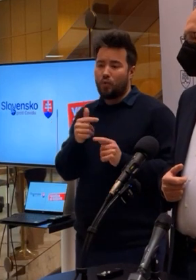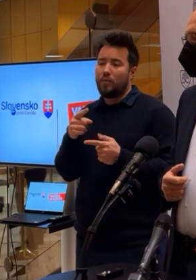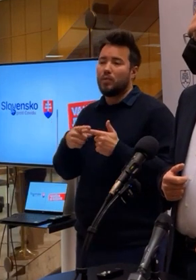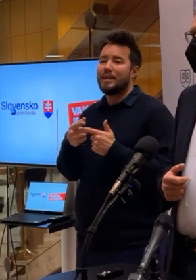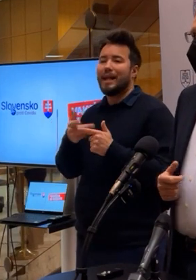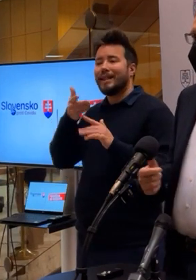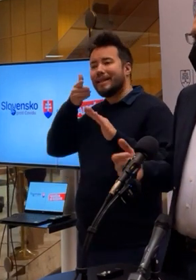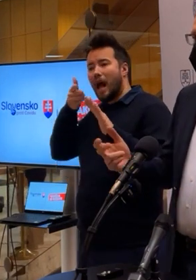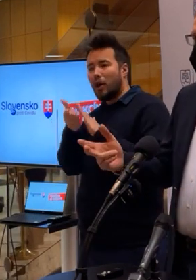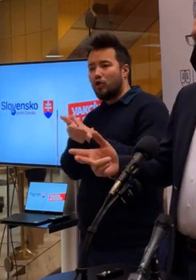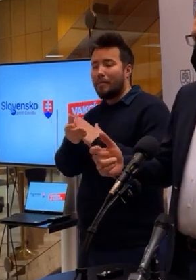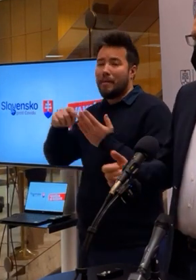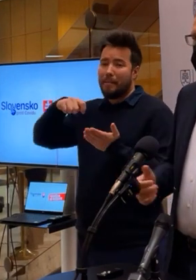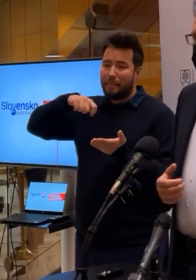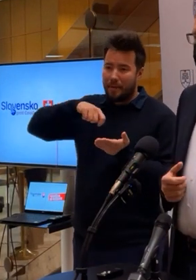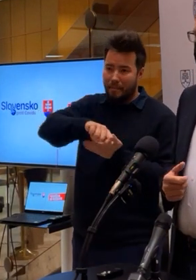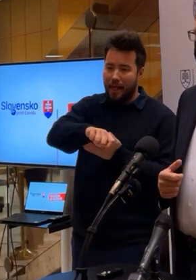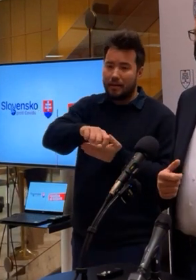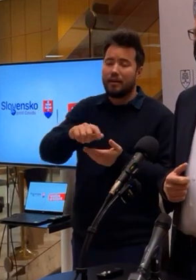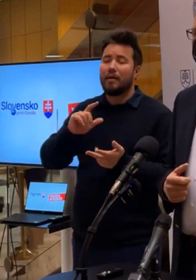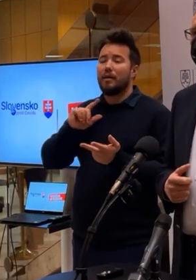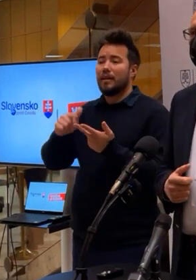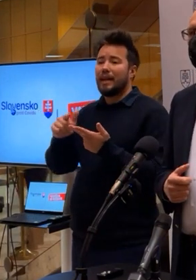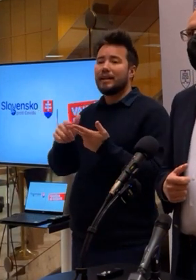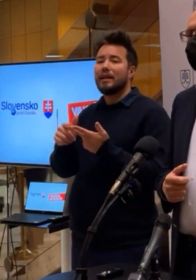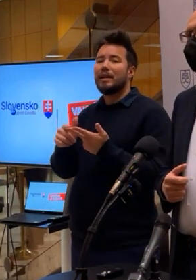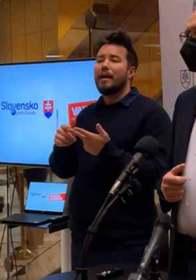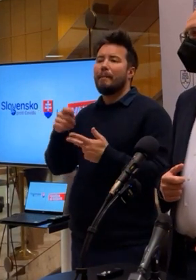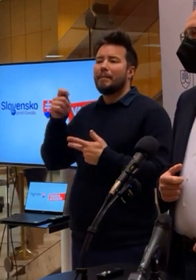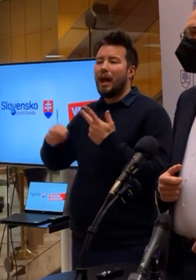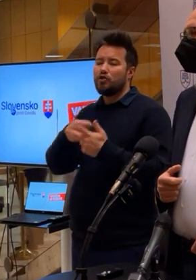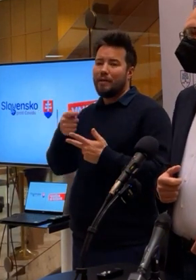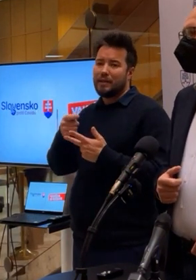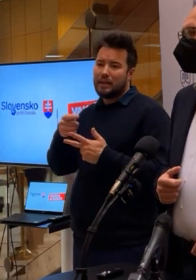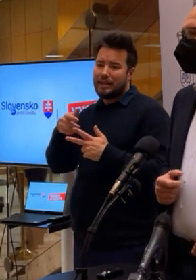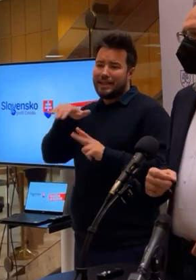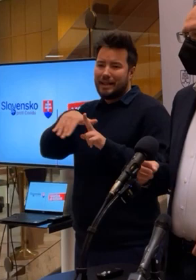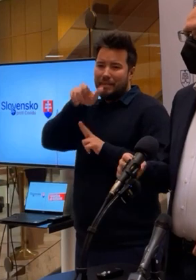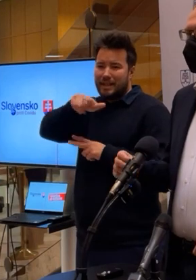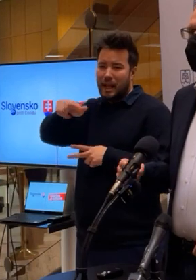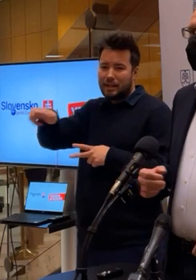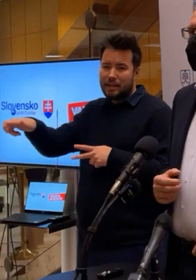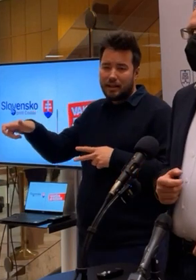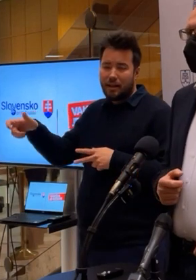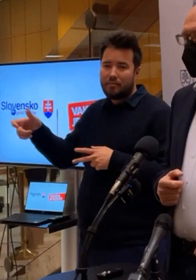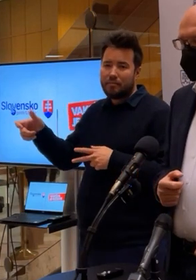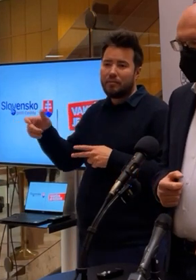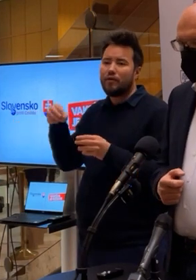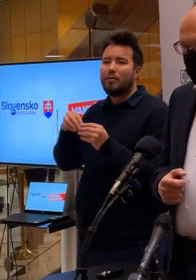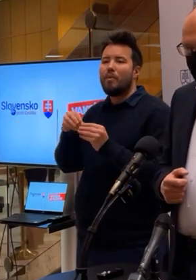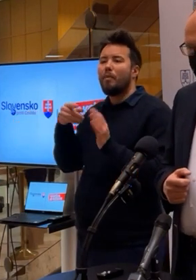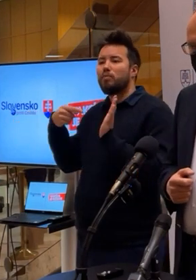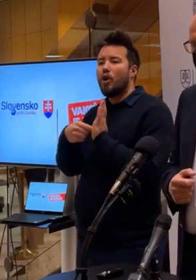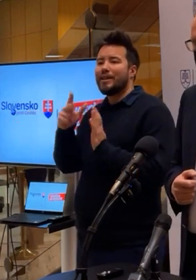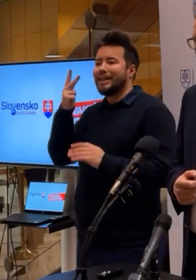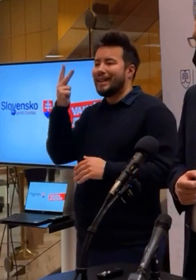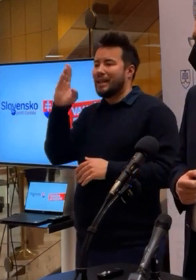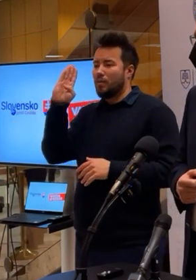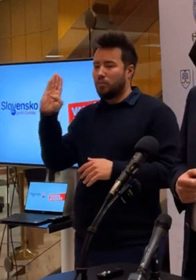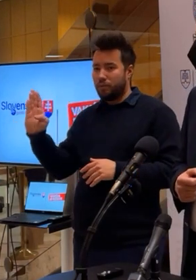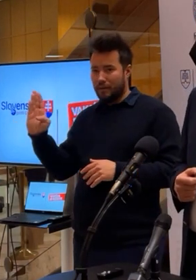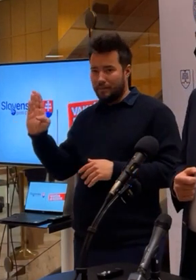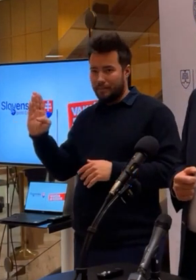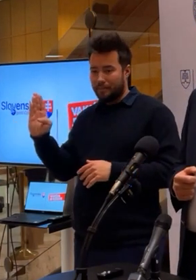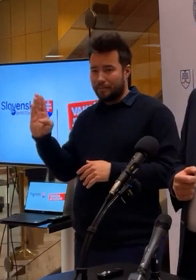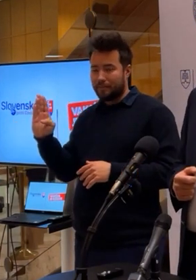nájmu a do tretice na pracovnú silu podľa programu, podľa bodu 3B. O tomto